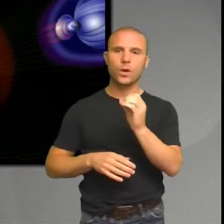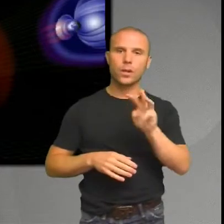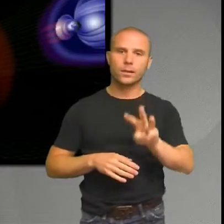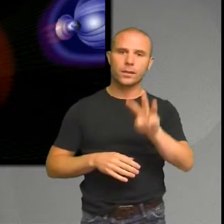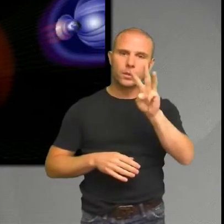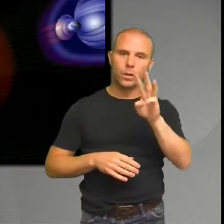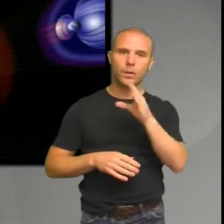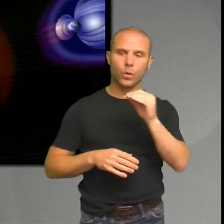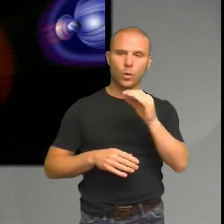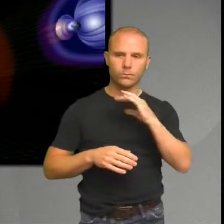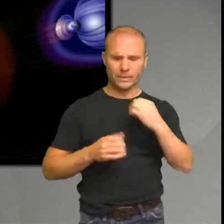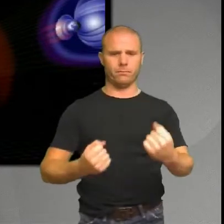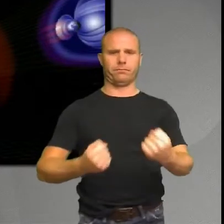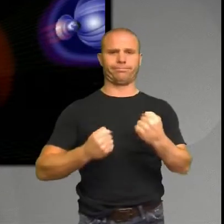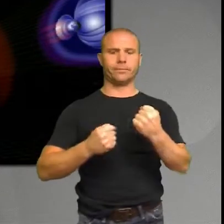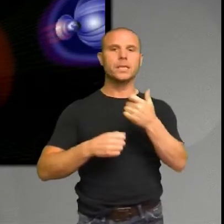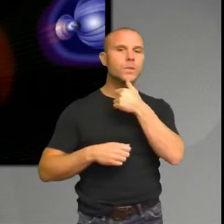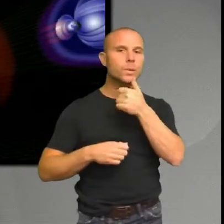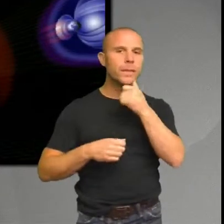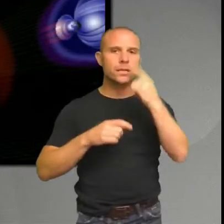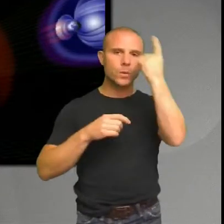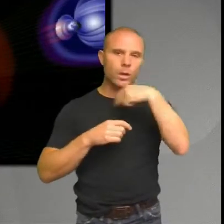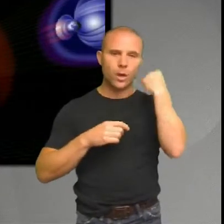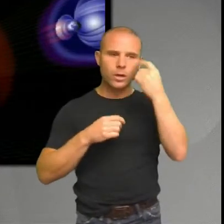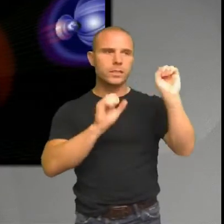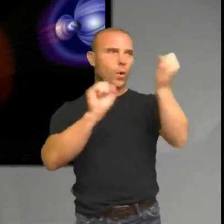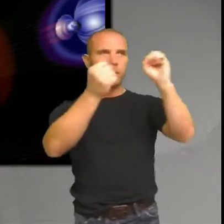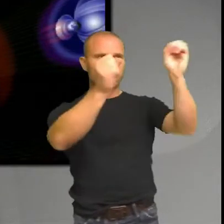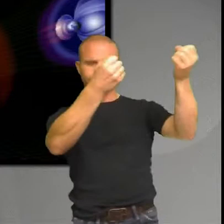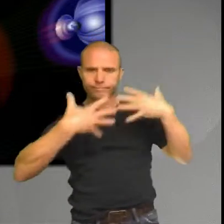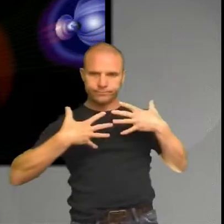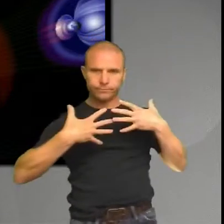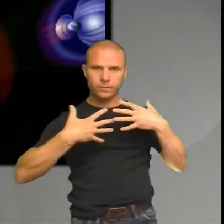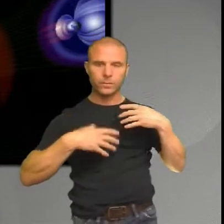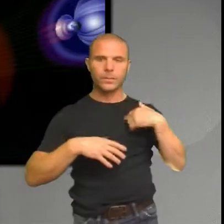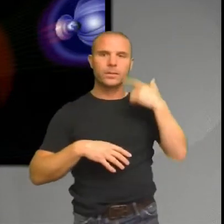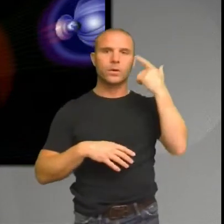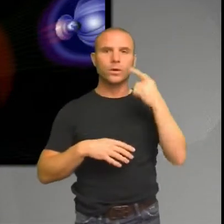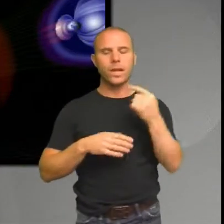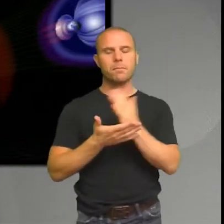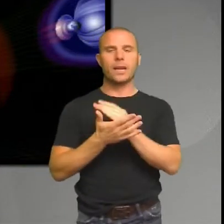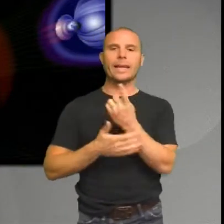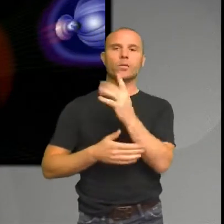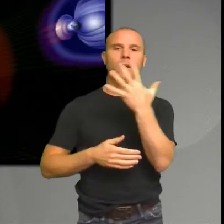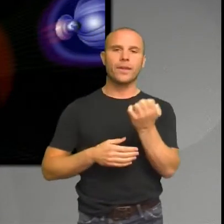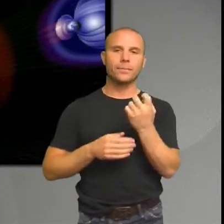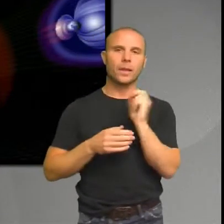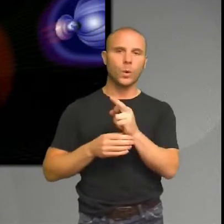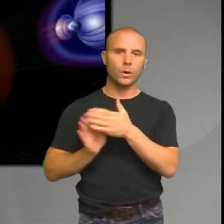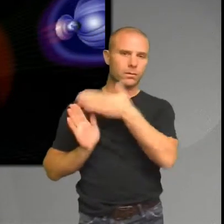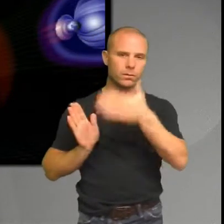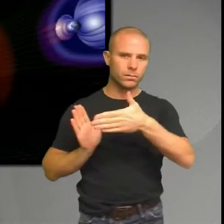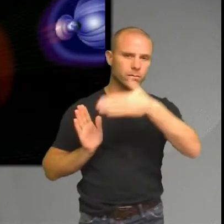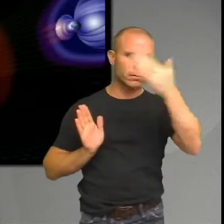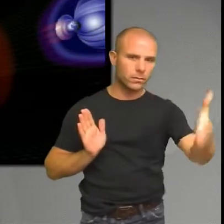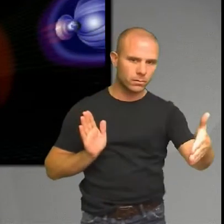starka supersolarstormar. Denna beräkning är att supersolarstormar dyker upp mellan 150 års mellanrum. Senast var det i